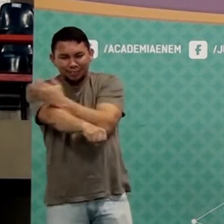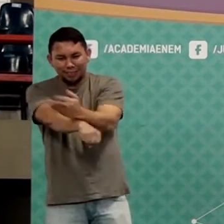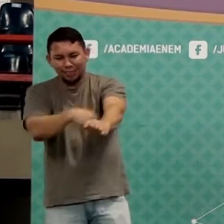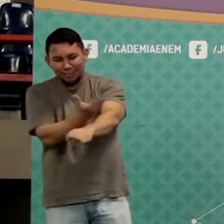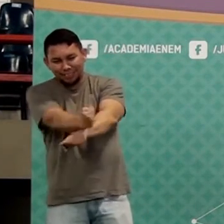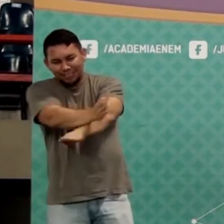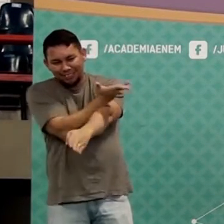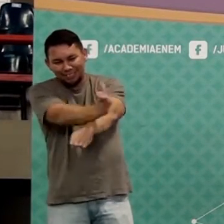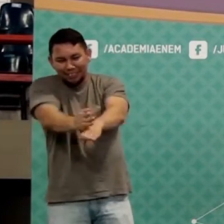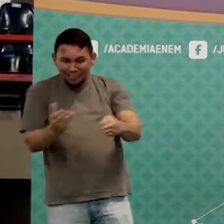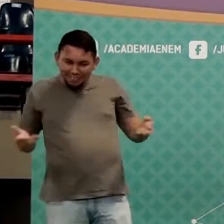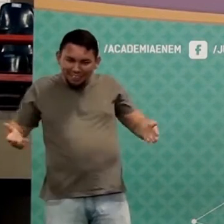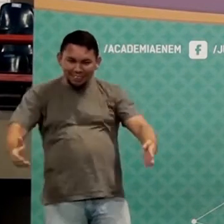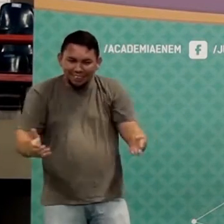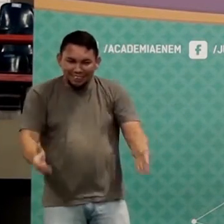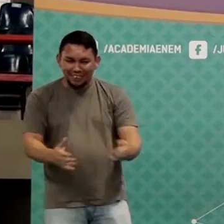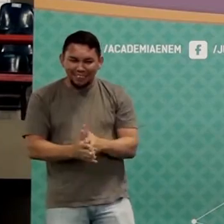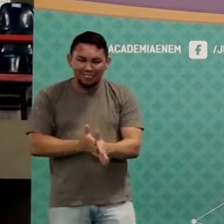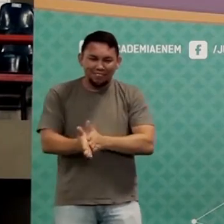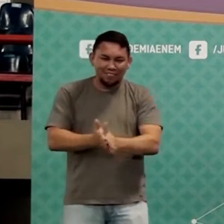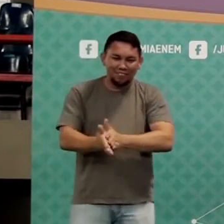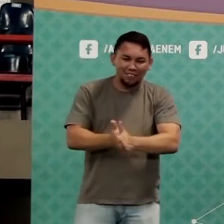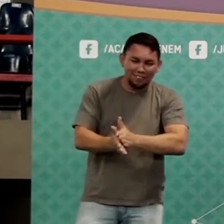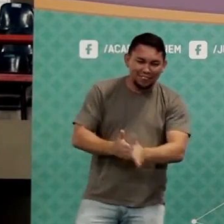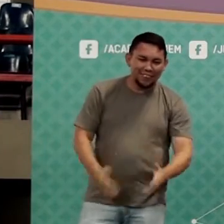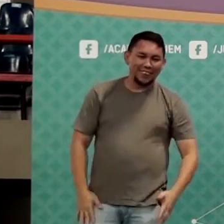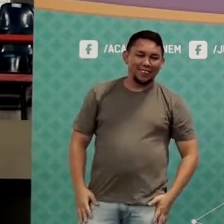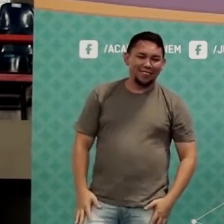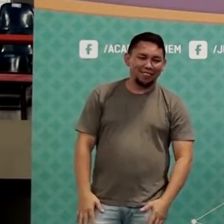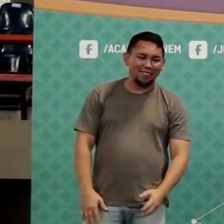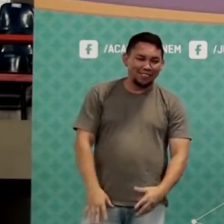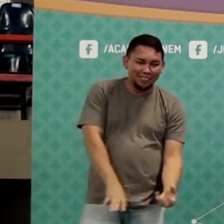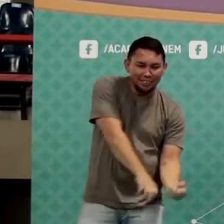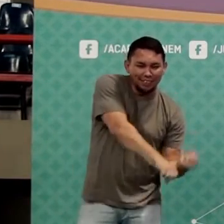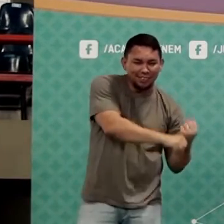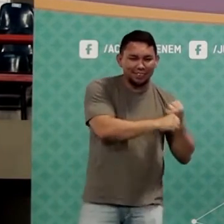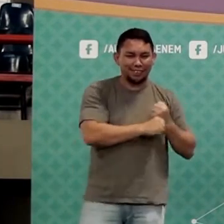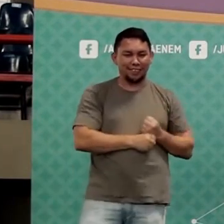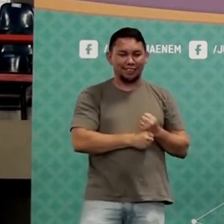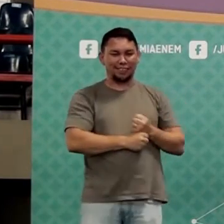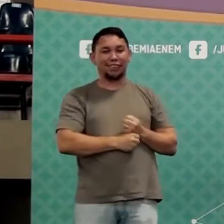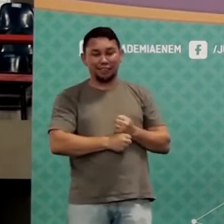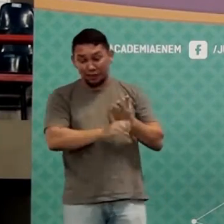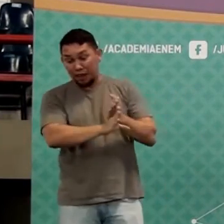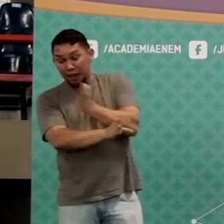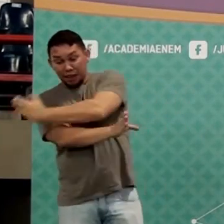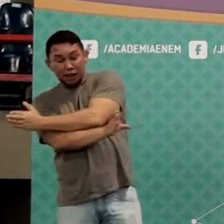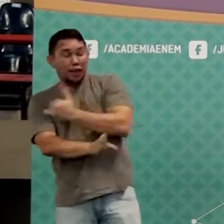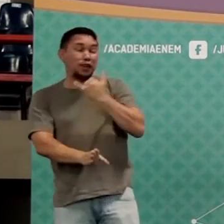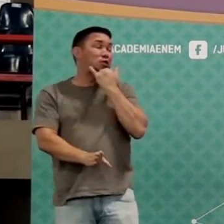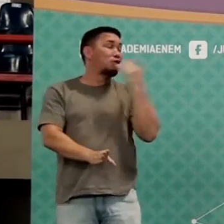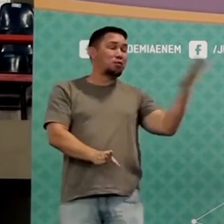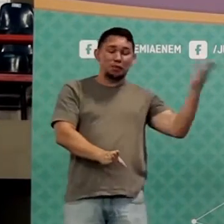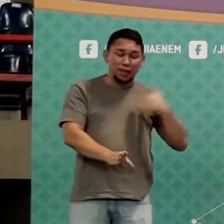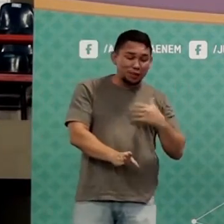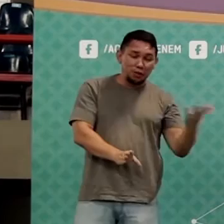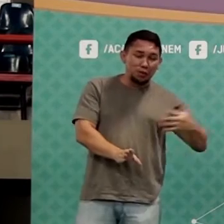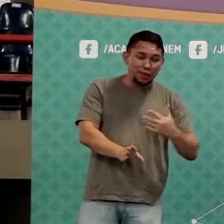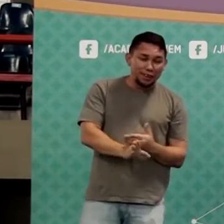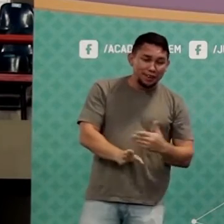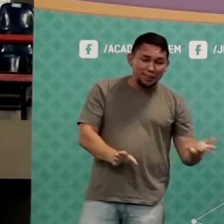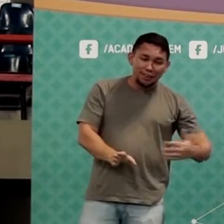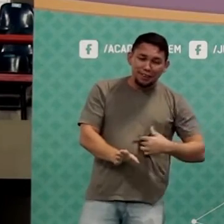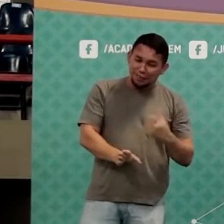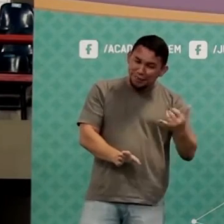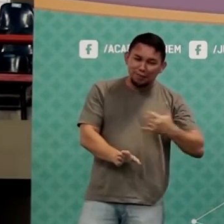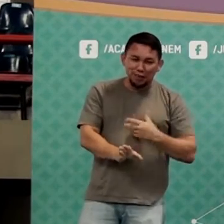não. Pronto. Isso aí. Que é pro pessoal que estamos na pré-história, que tu foi caçar com arma e tu voltou na máquina do tempo.